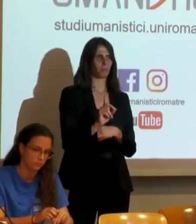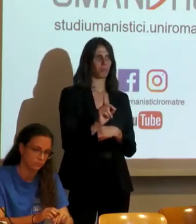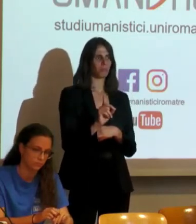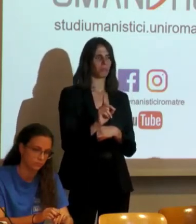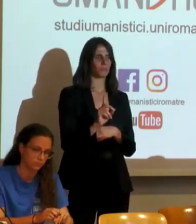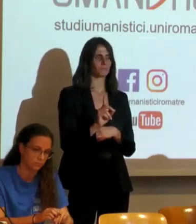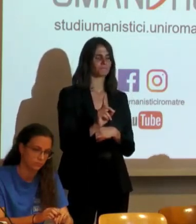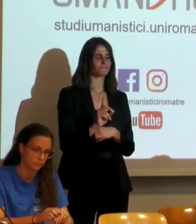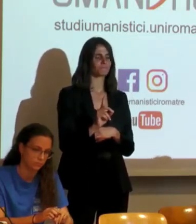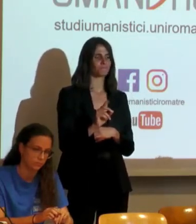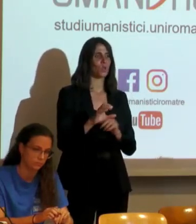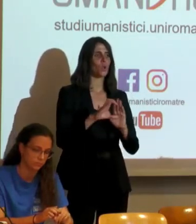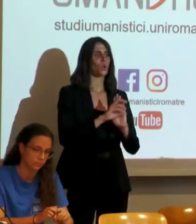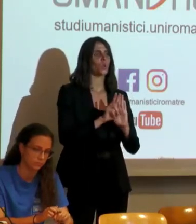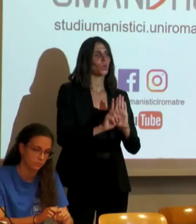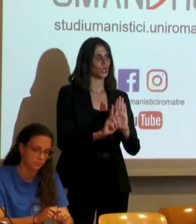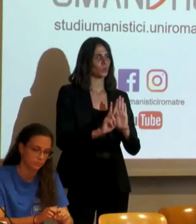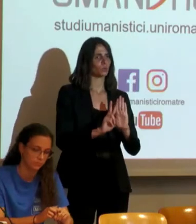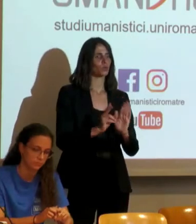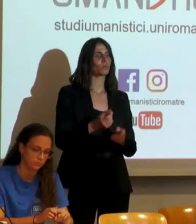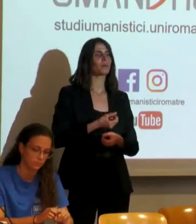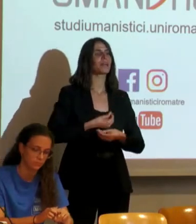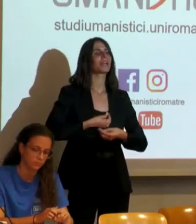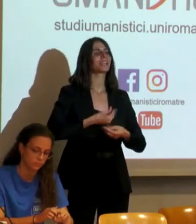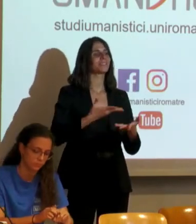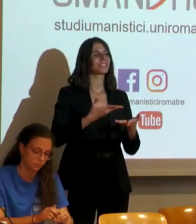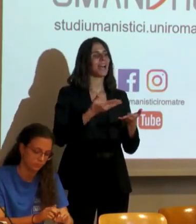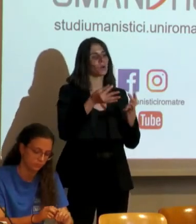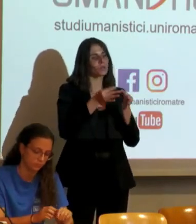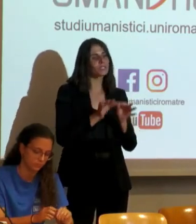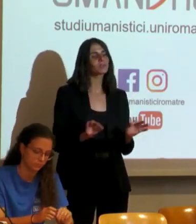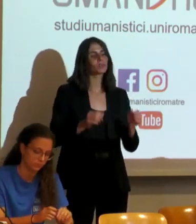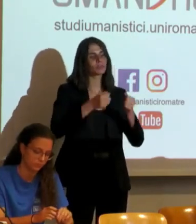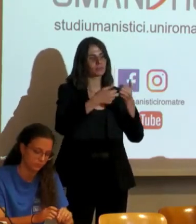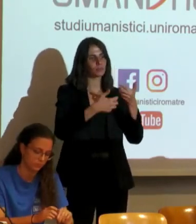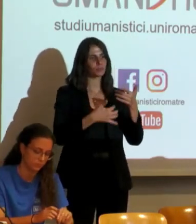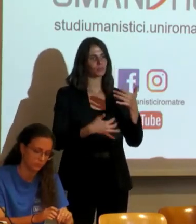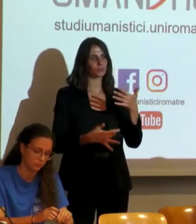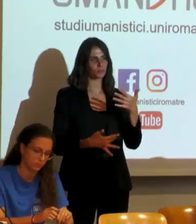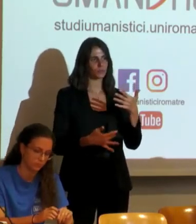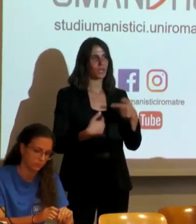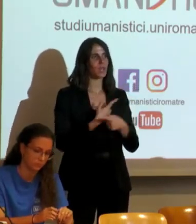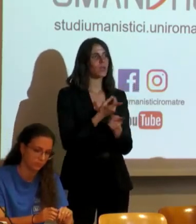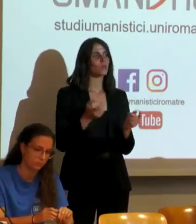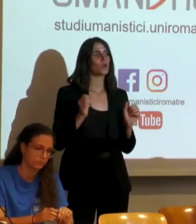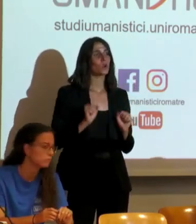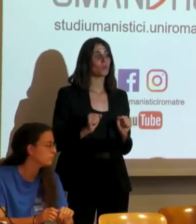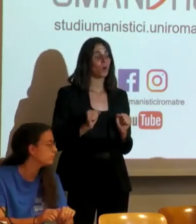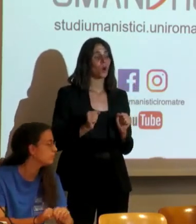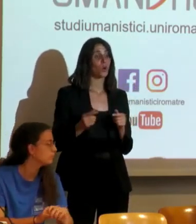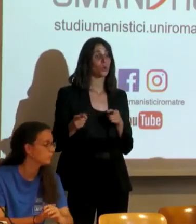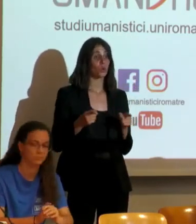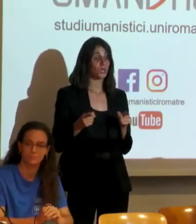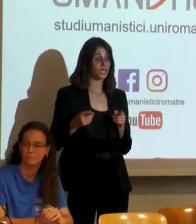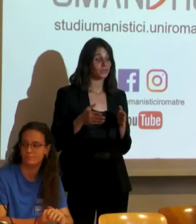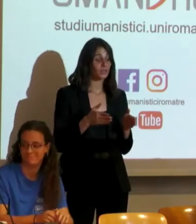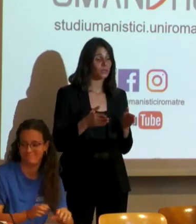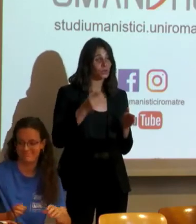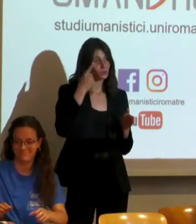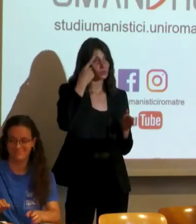sono modulati certamente vi dà questa possibilità e vi dà anche la possibilità appunto di cambiare idea in corso d'opera.